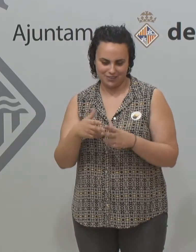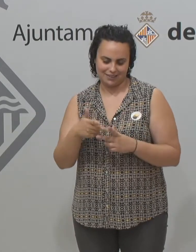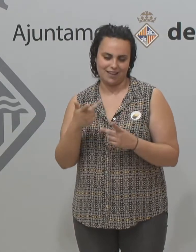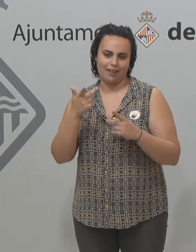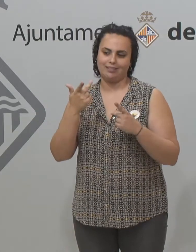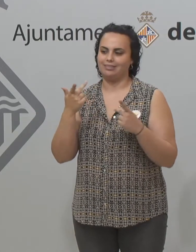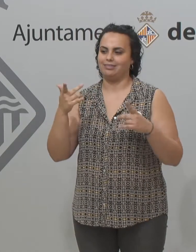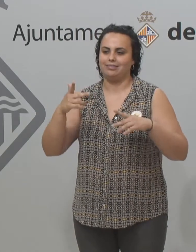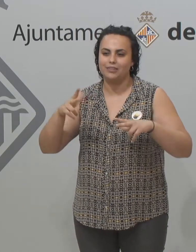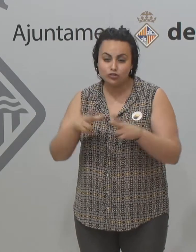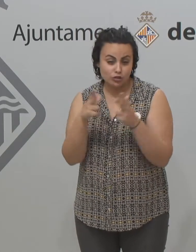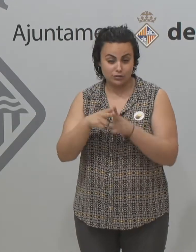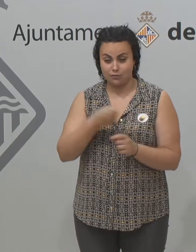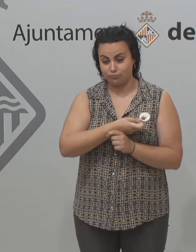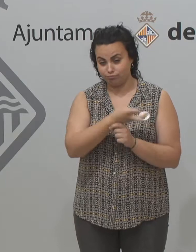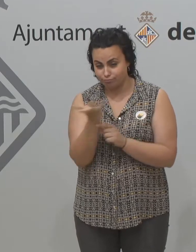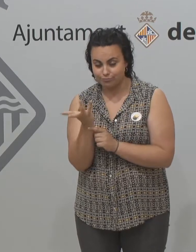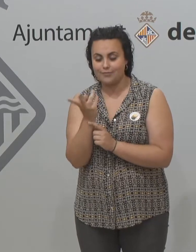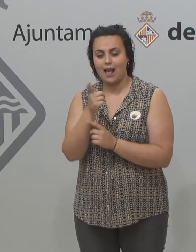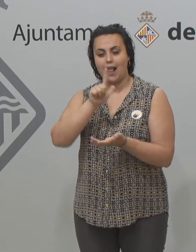diversa, multilingüe i multicultural.